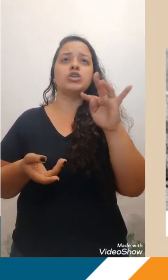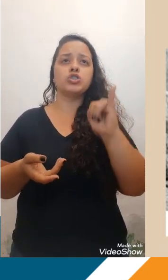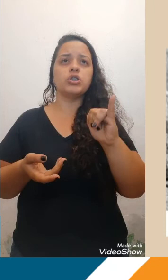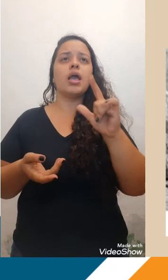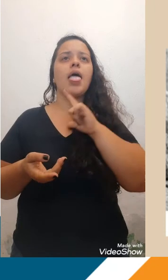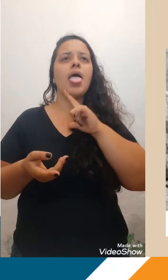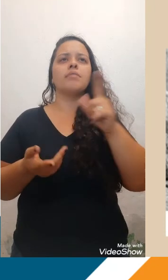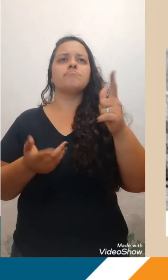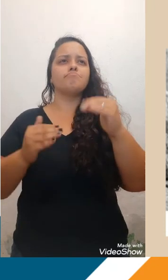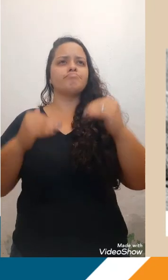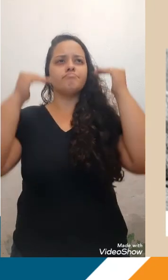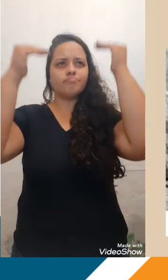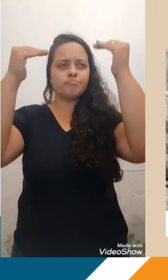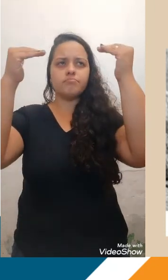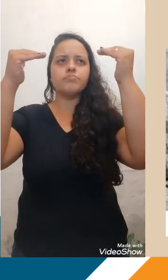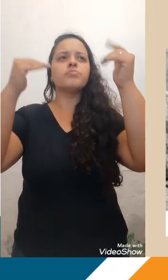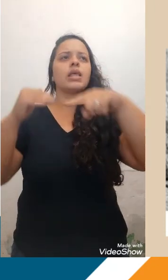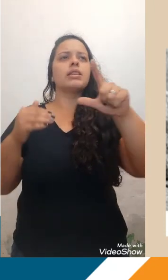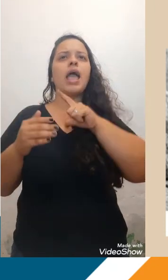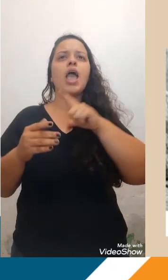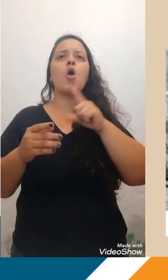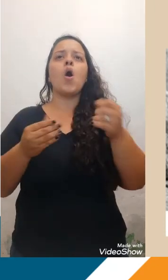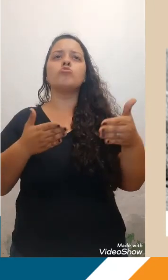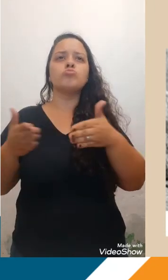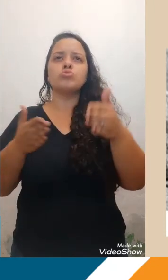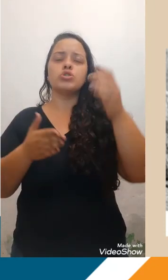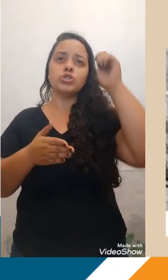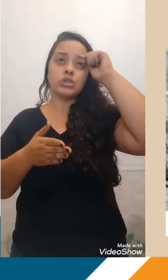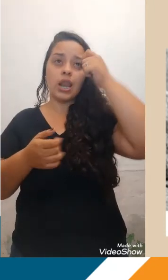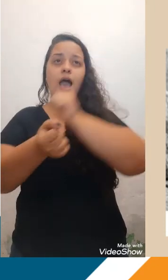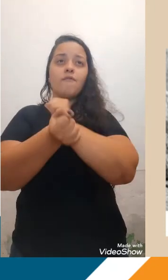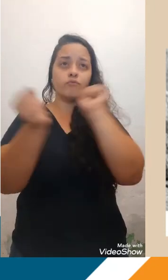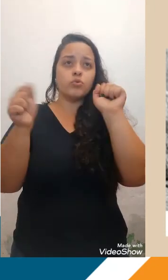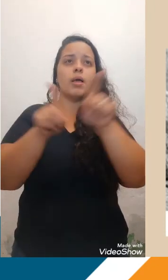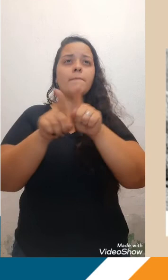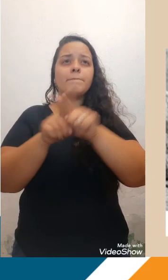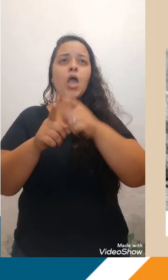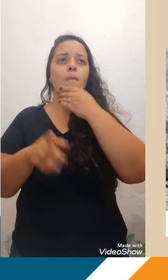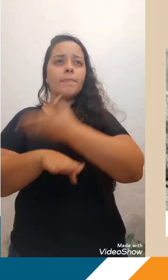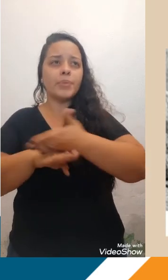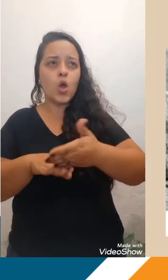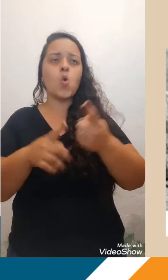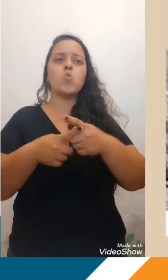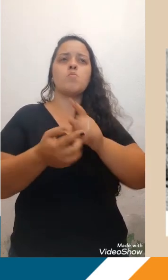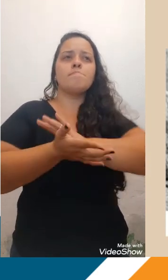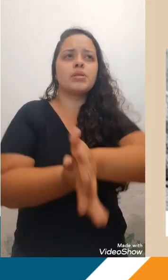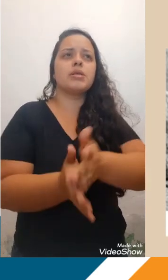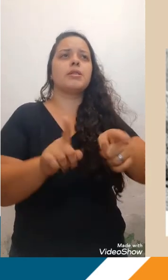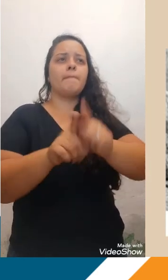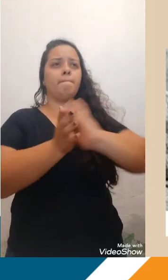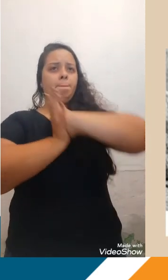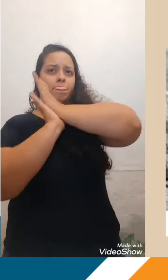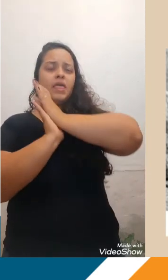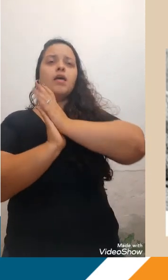um farol elevado sobre as Antilhas, em direção ao qual os escravos e seus senhores, os oprimidos e os opressores, voltam